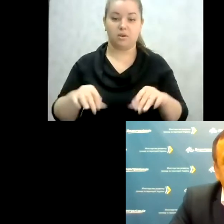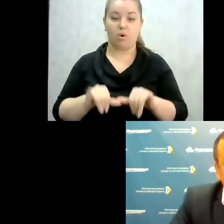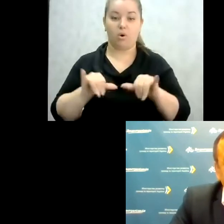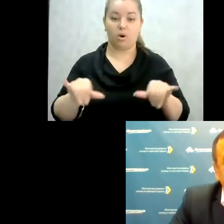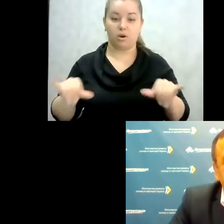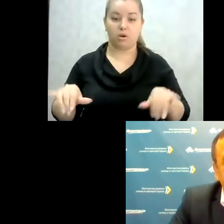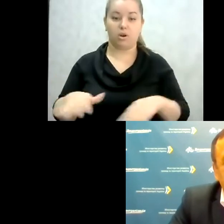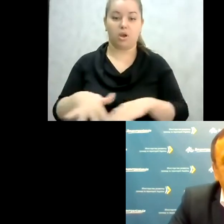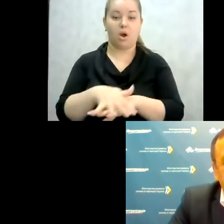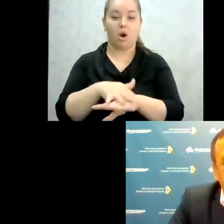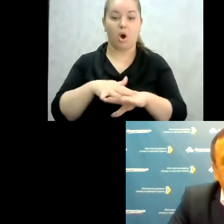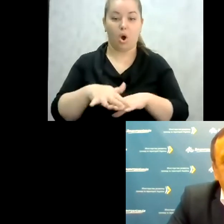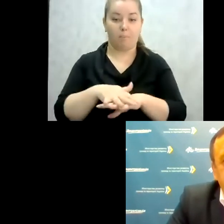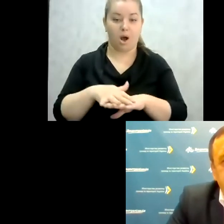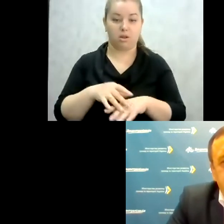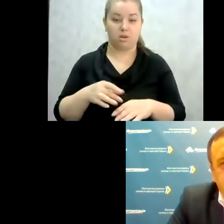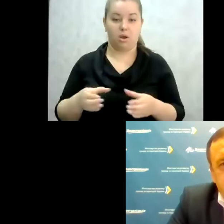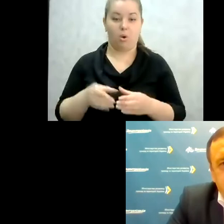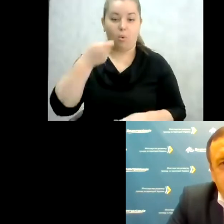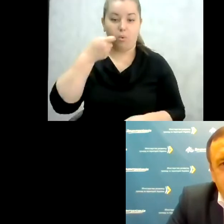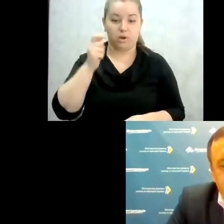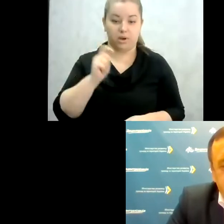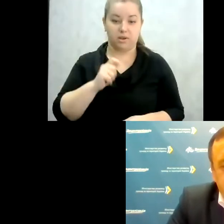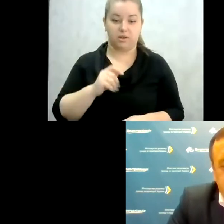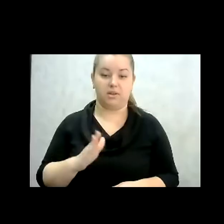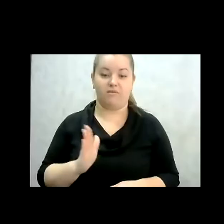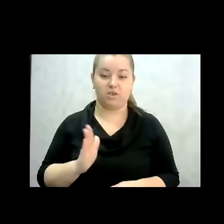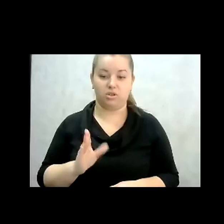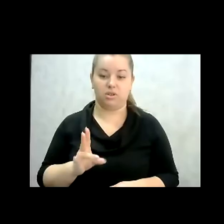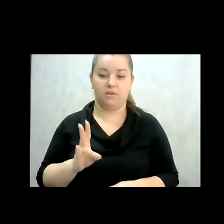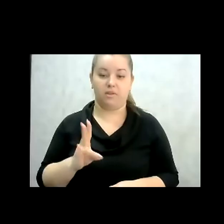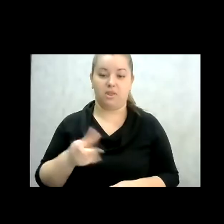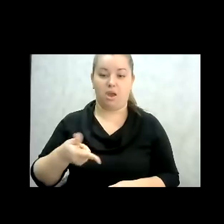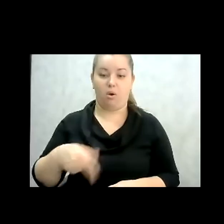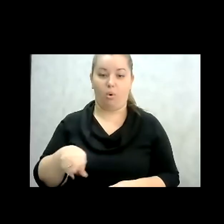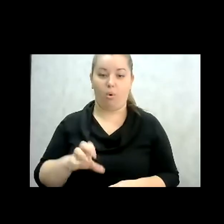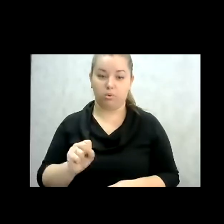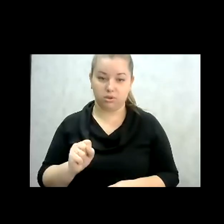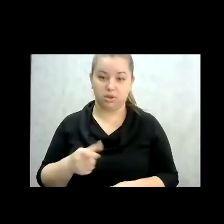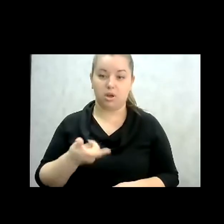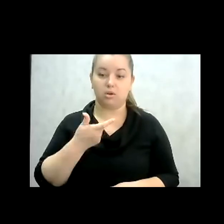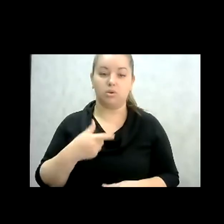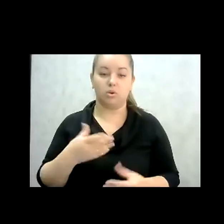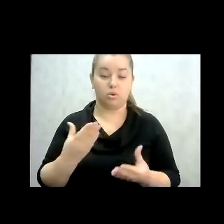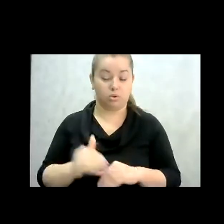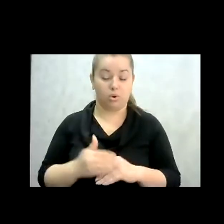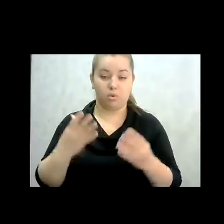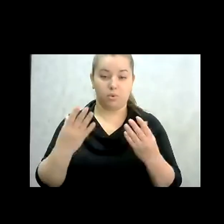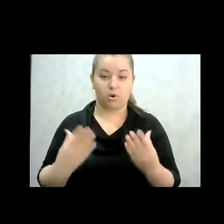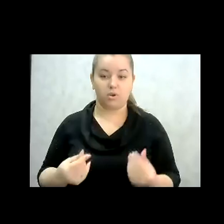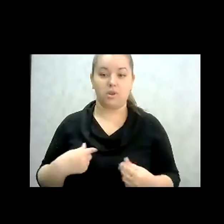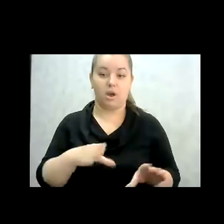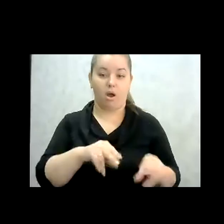В'ячеслав. Так, доброго дня, шановні Good morning,